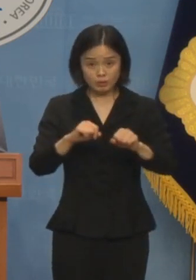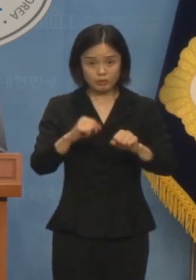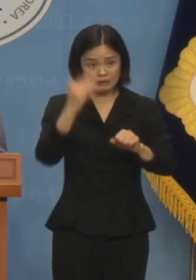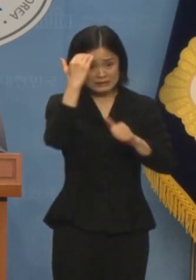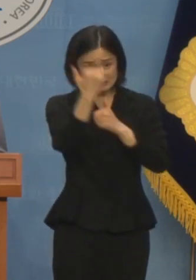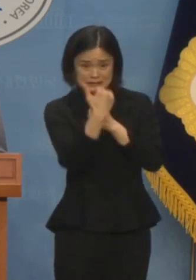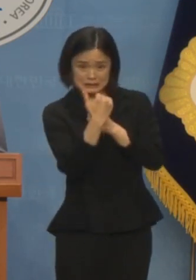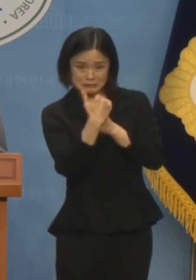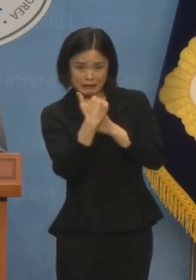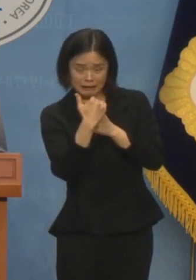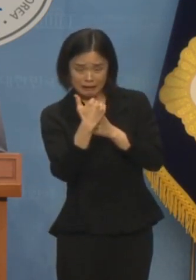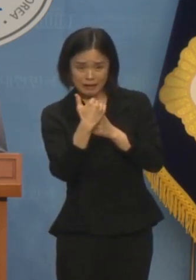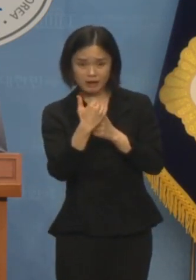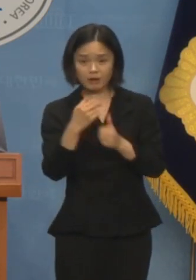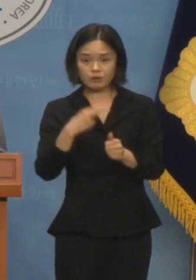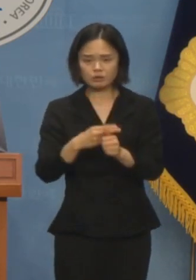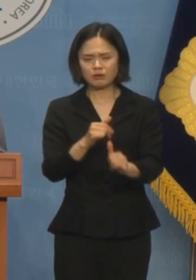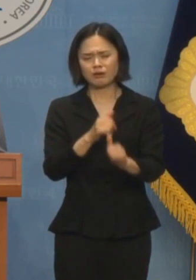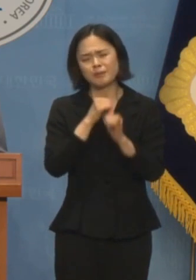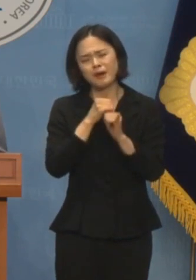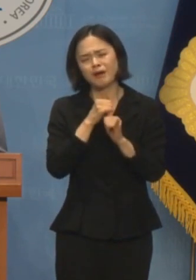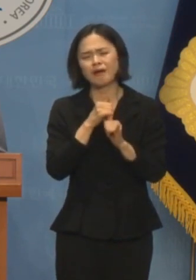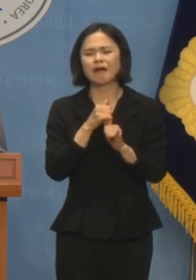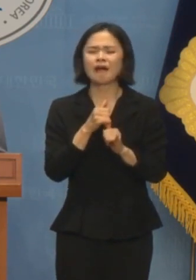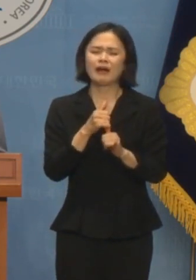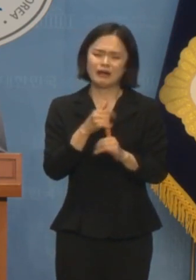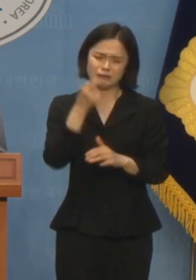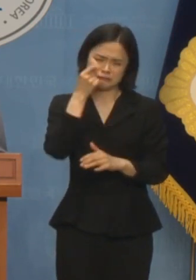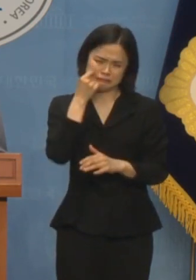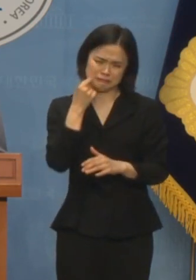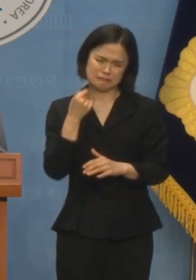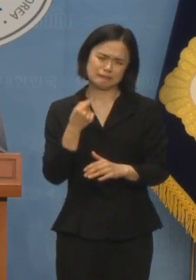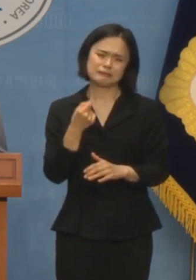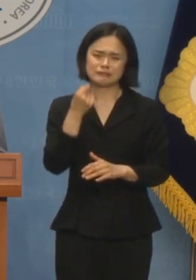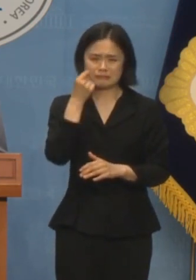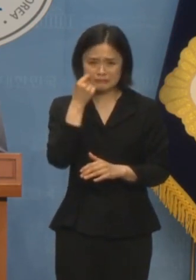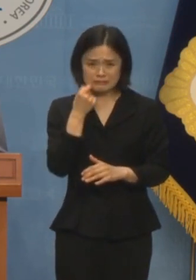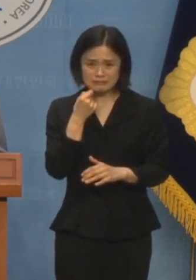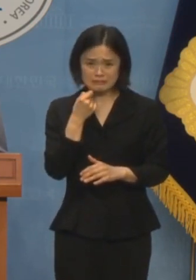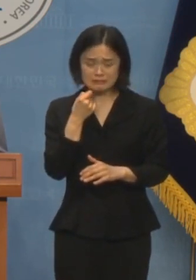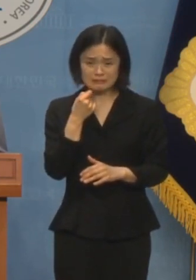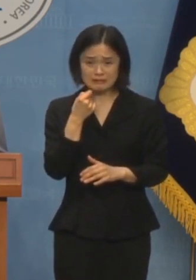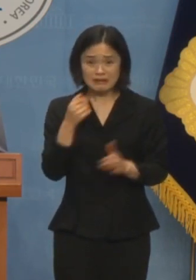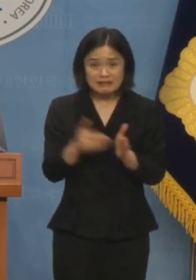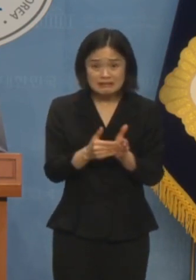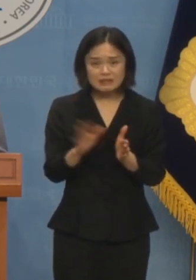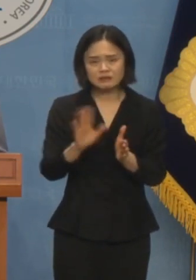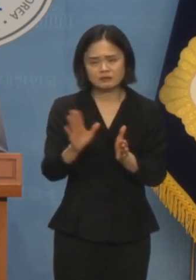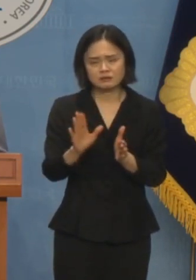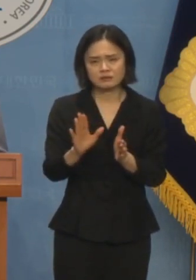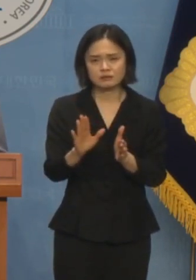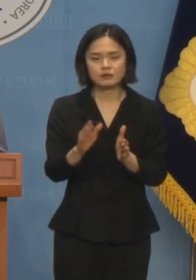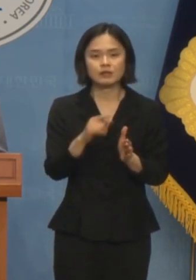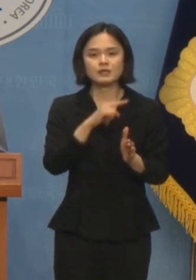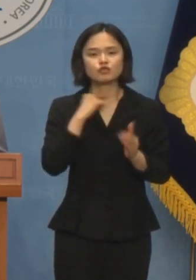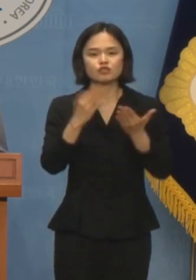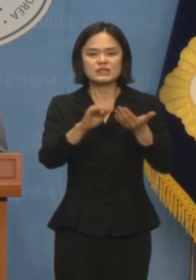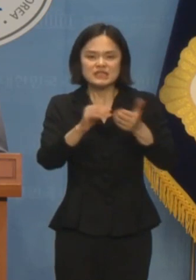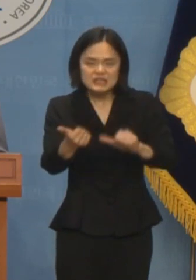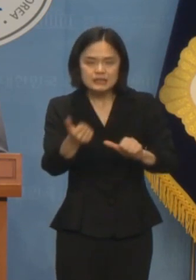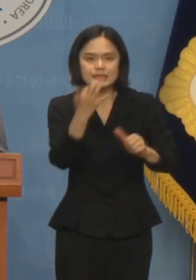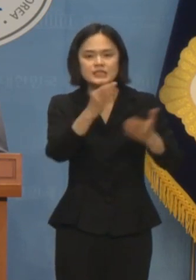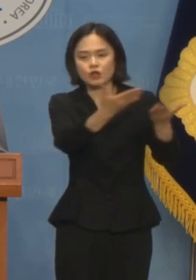가슴 아픈 비극으로만 끝나는 것이 아니라 순직 인정을 통해 명예가 회복되도록 순직